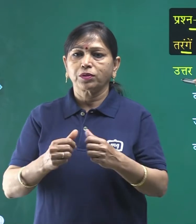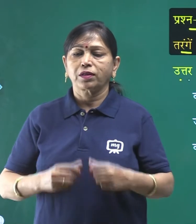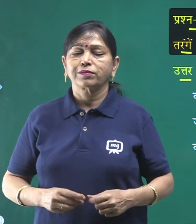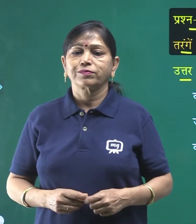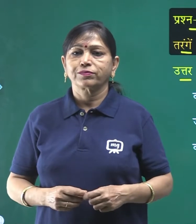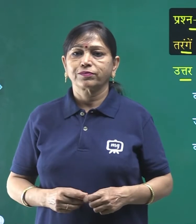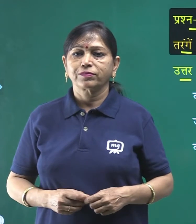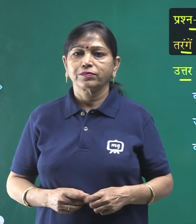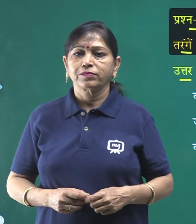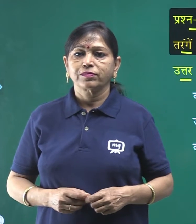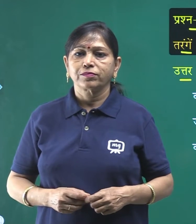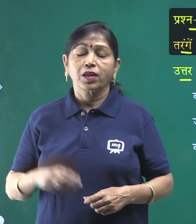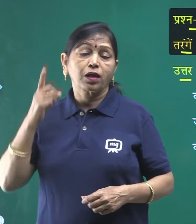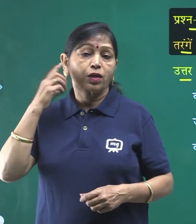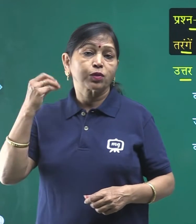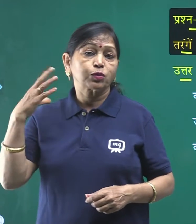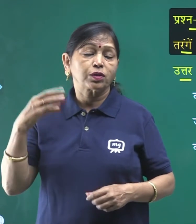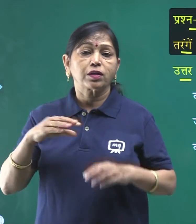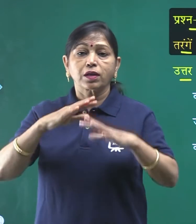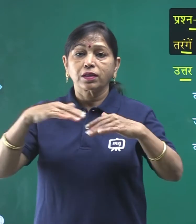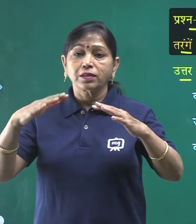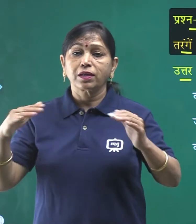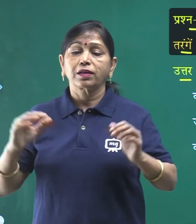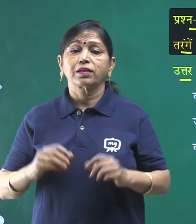उत्तर, ध्वनि तरंगे